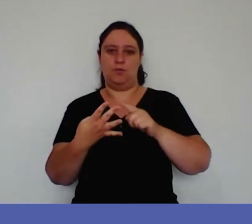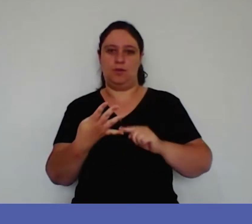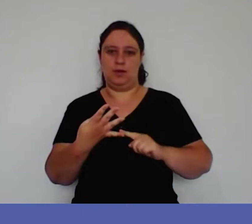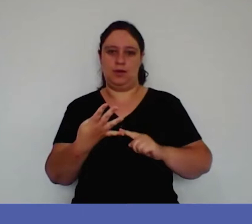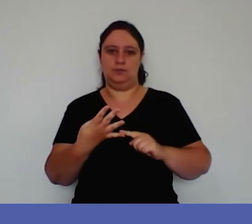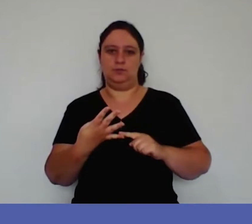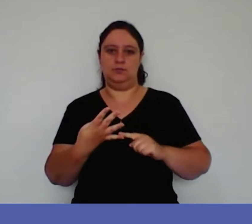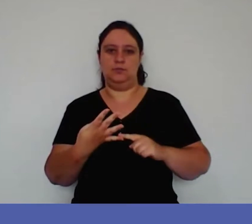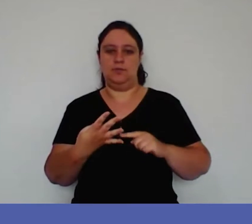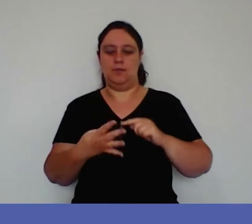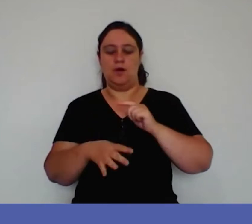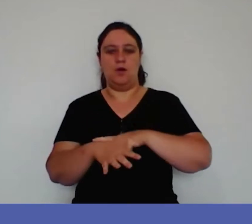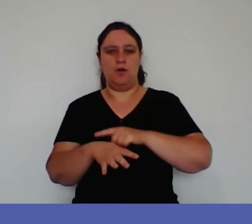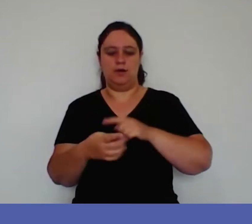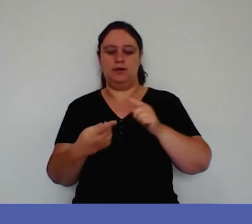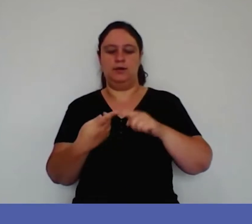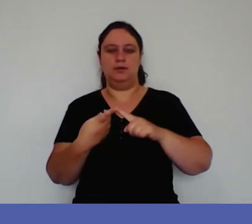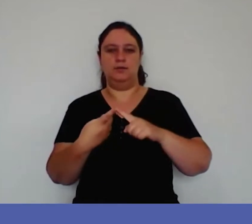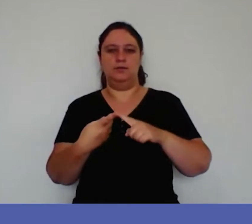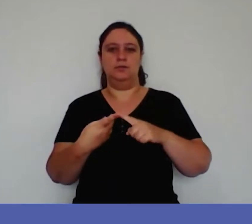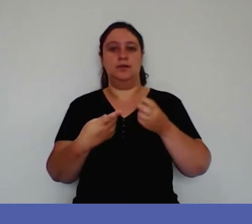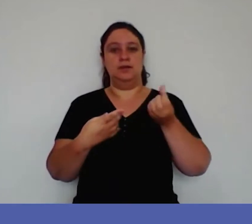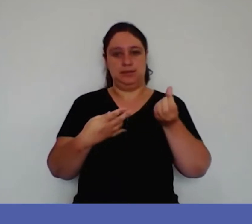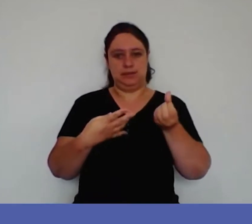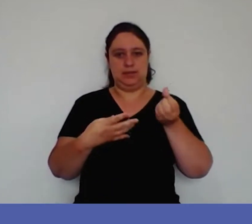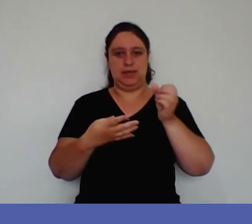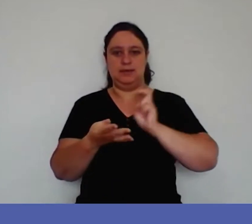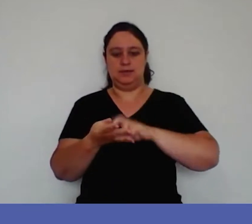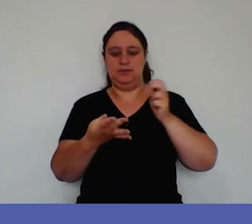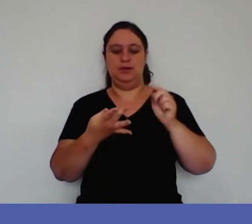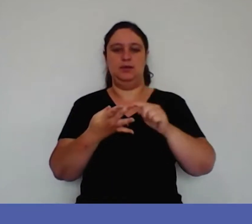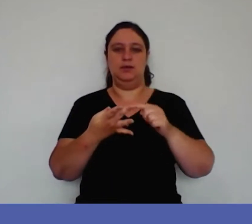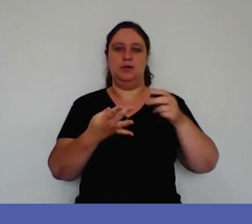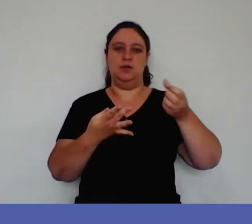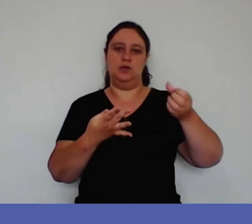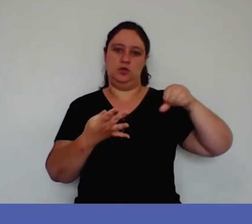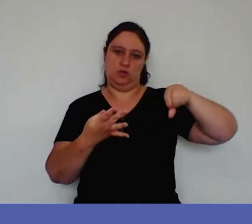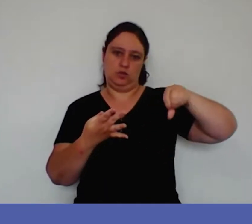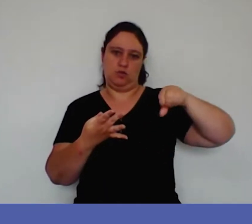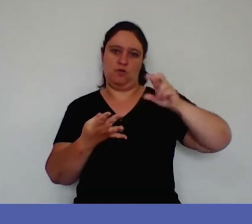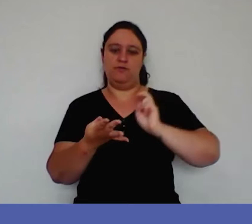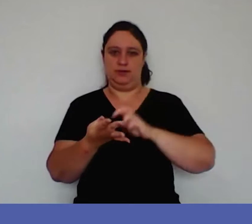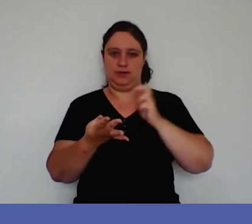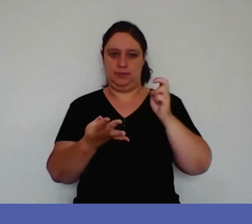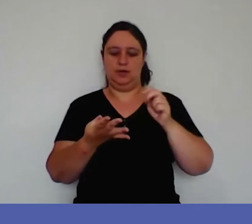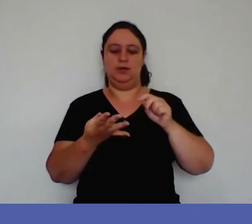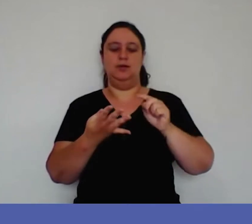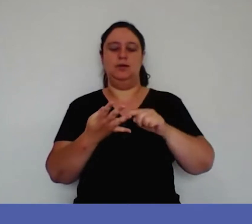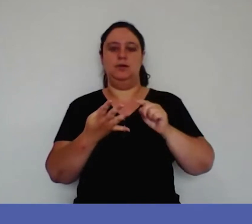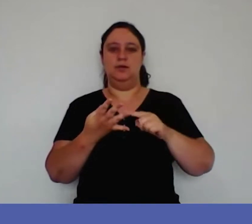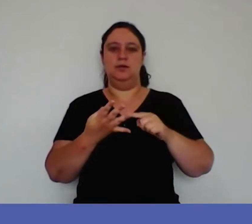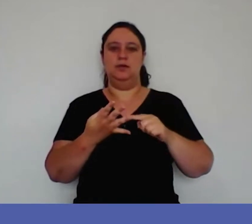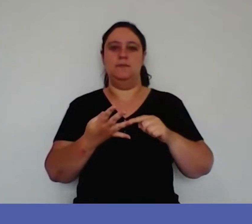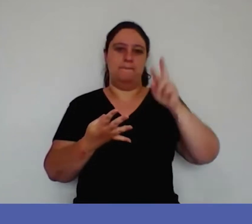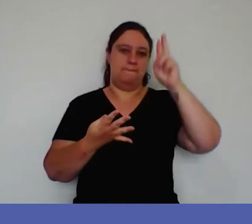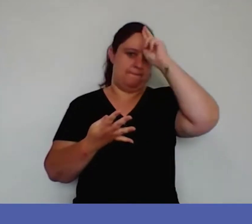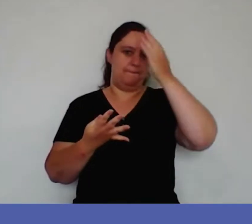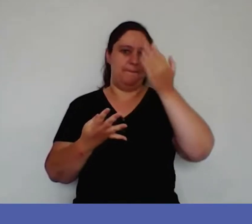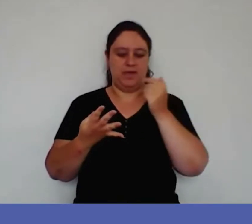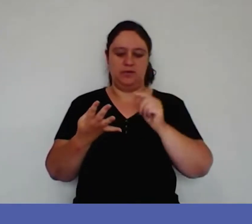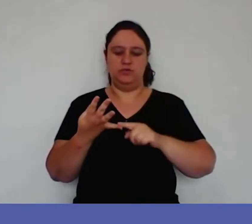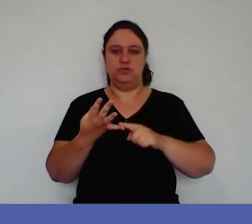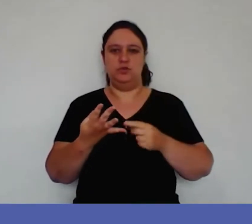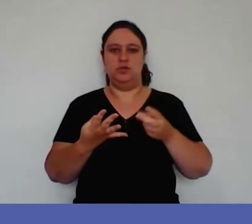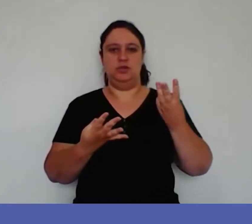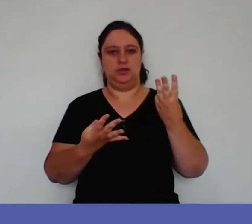horas. Ele chama trabalhadores, e esses trabalhadores, irmãos, do primeiro período foram aqueles primeiros